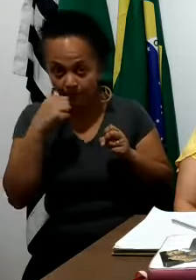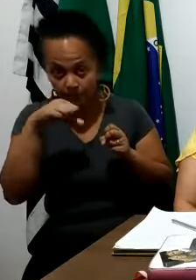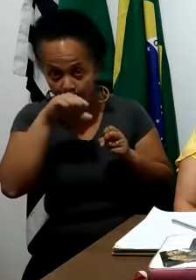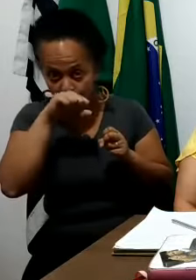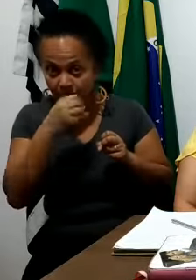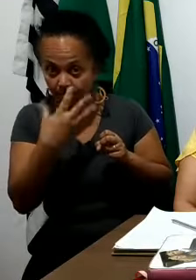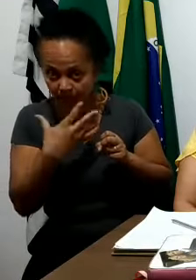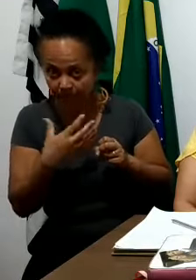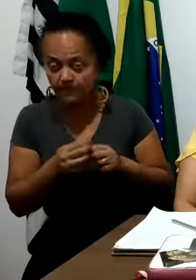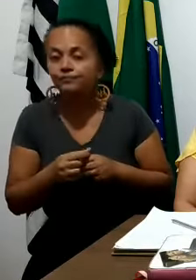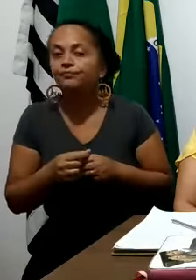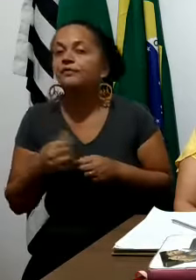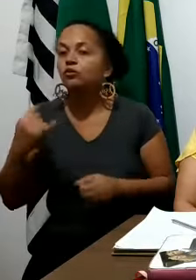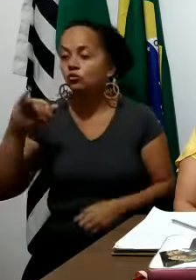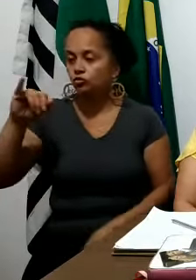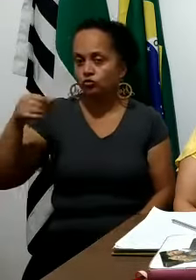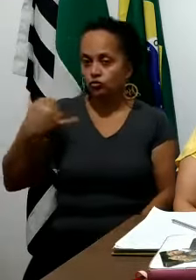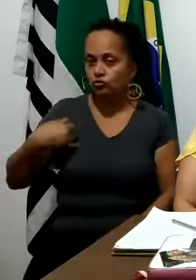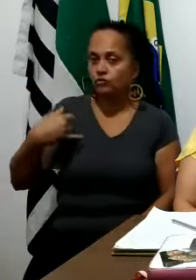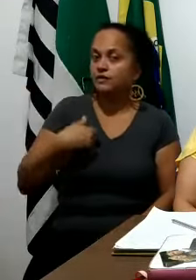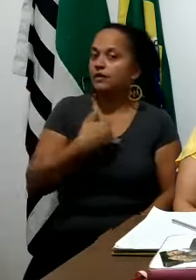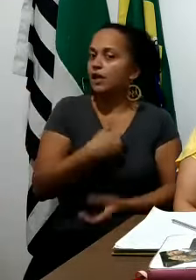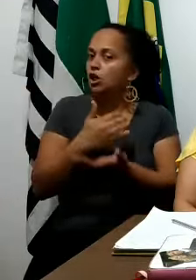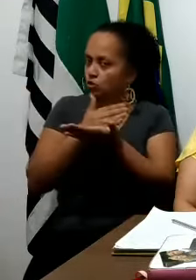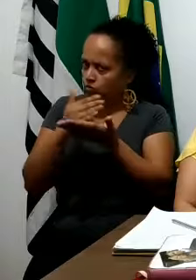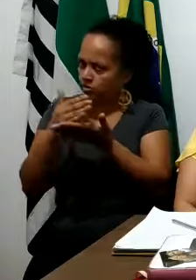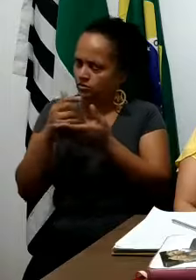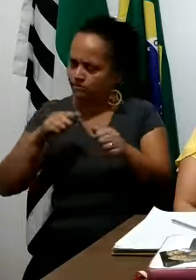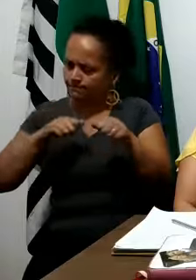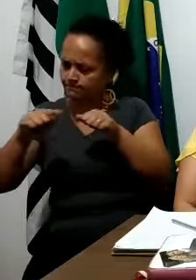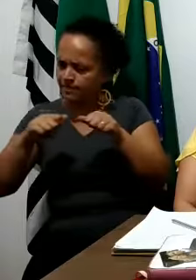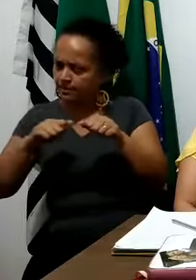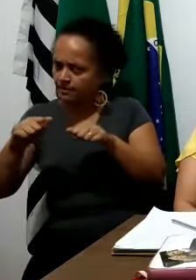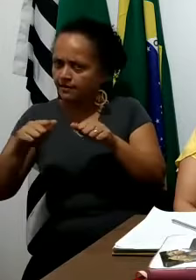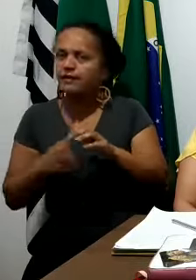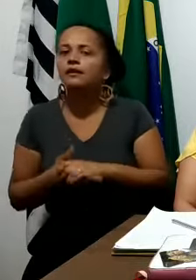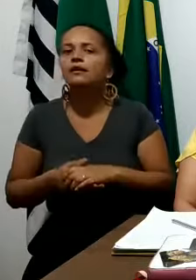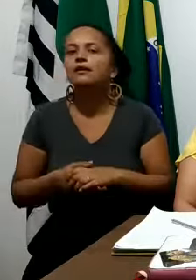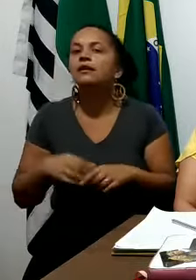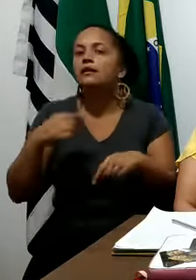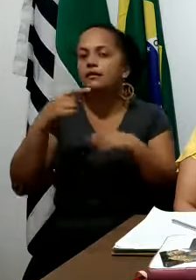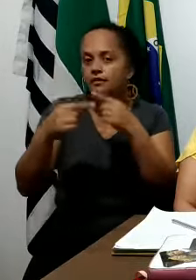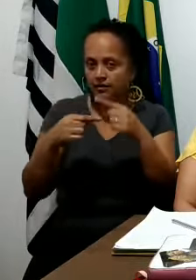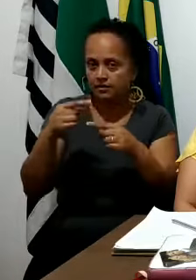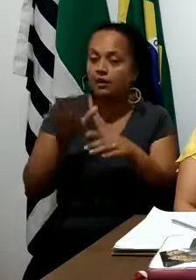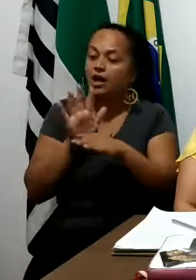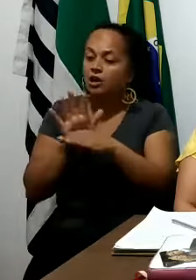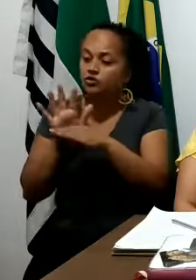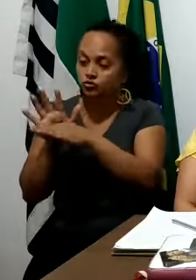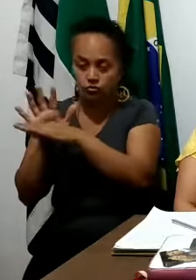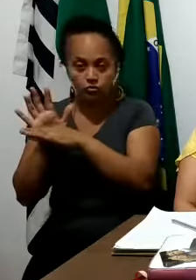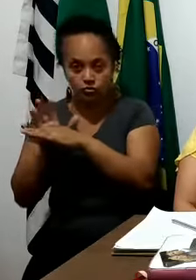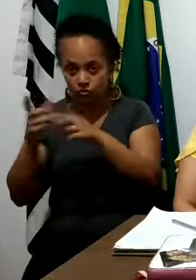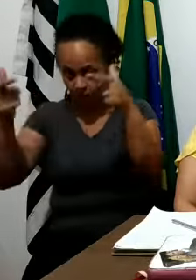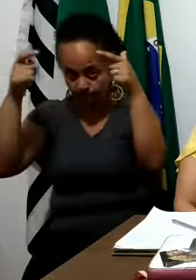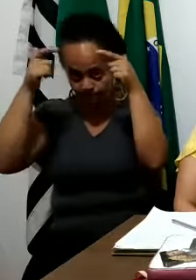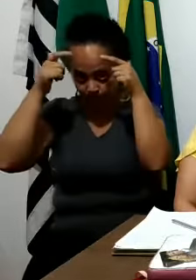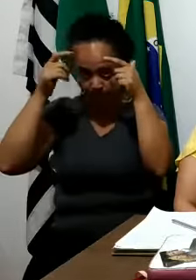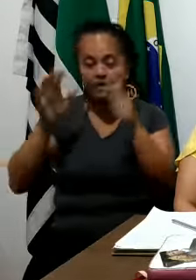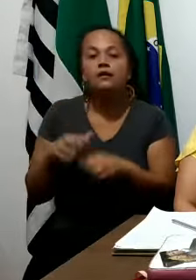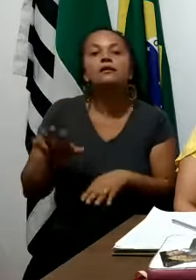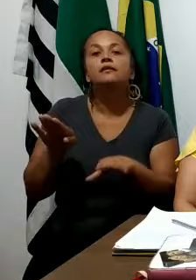servo, depois ele se tornou assistente pessoal de Potifar, depois ele ficou encarregado dos presos no cárcere. Mesmo no cárcere